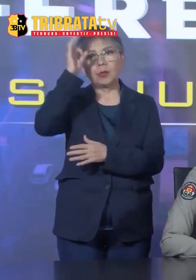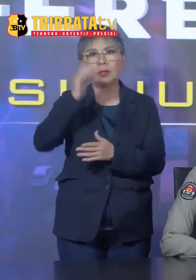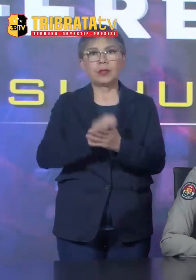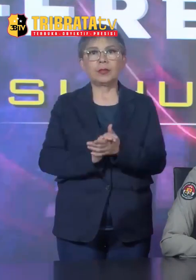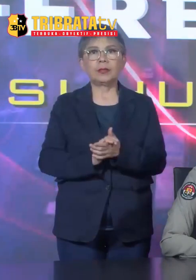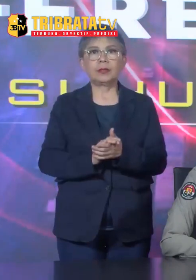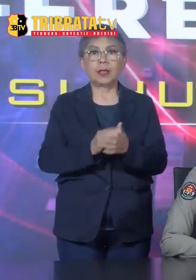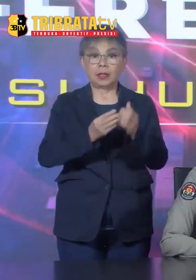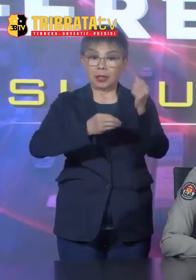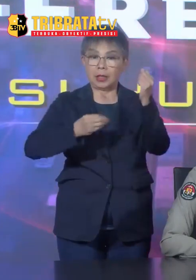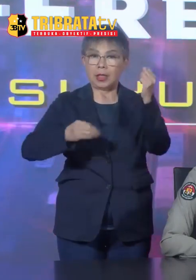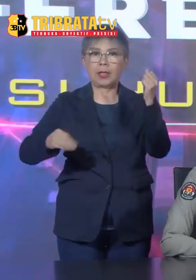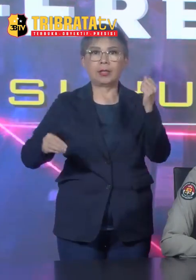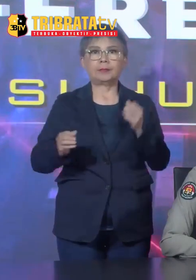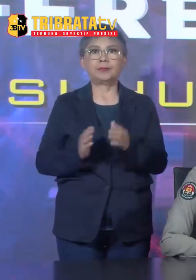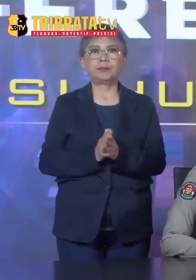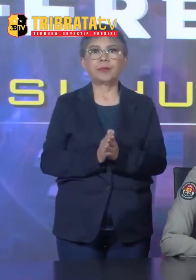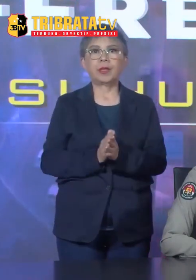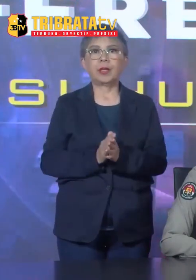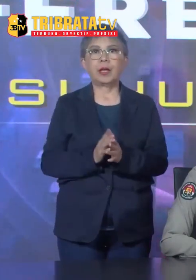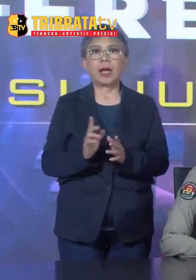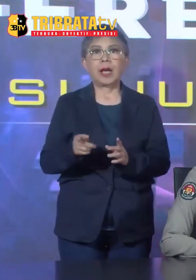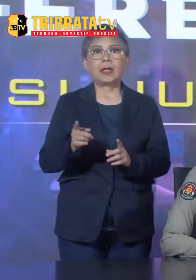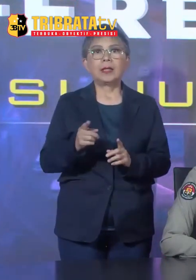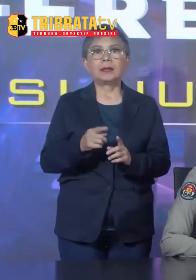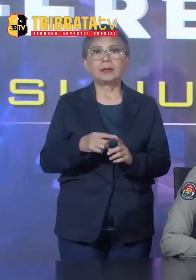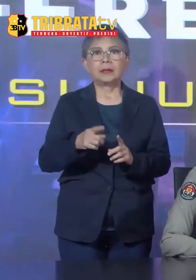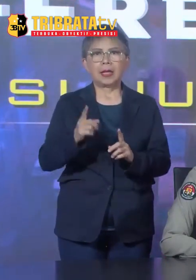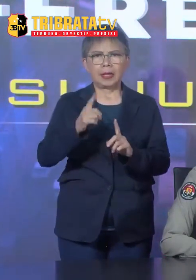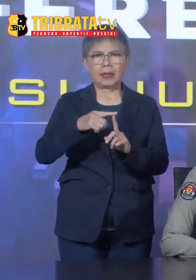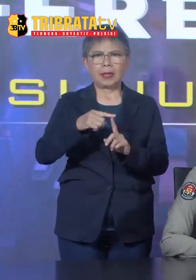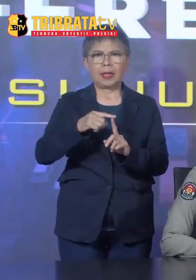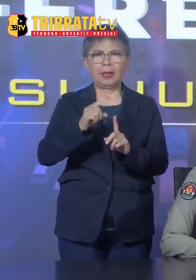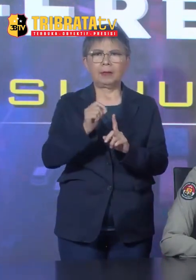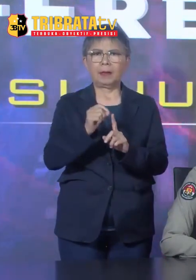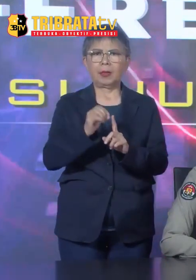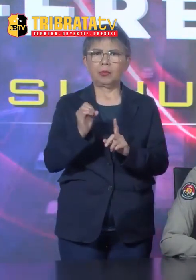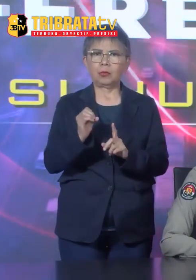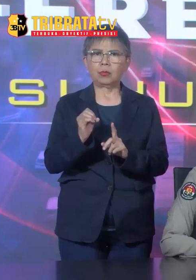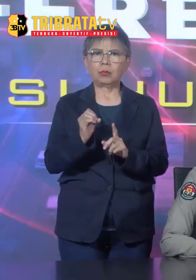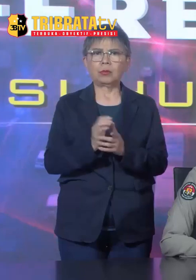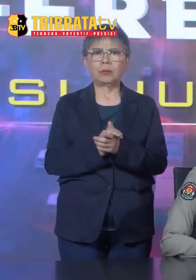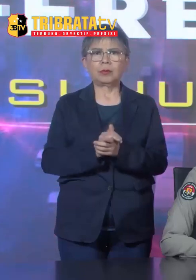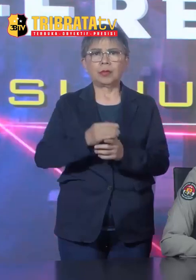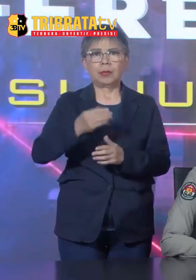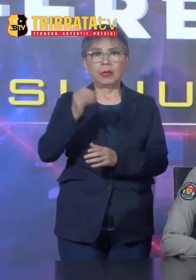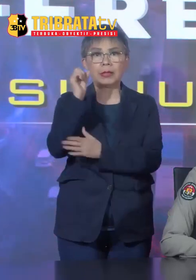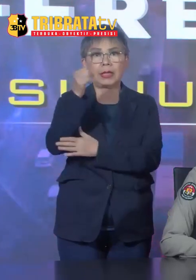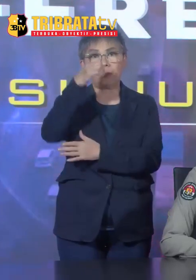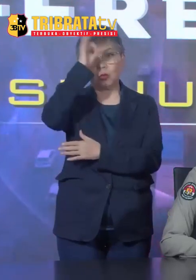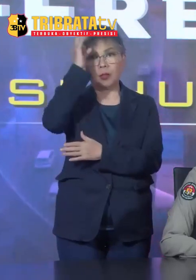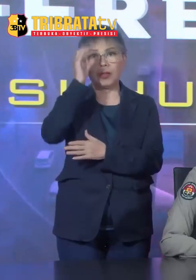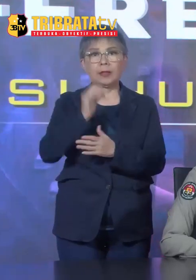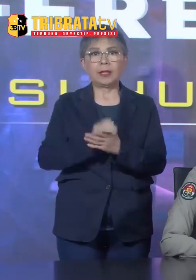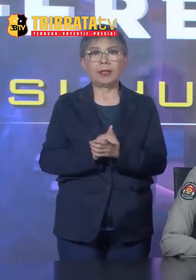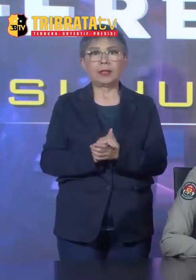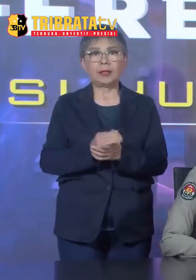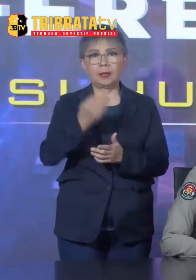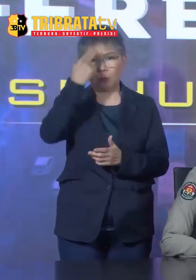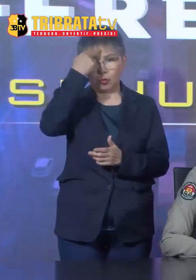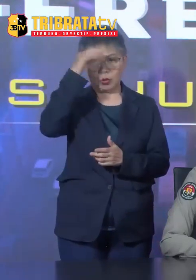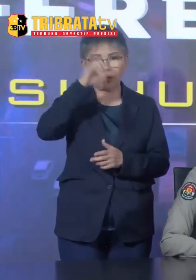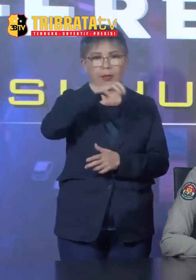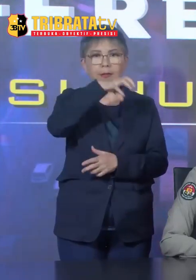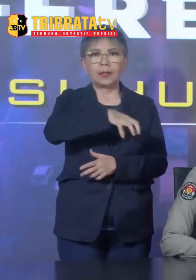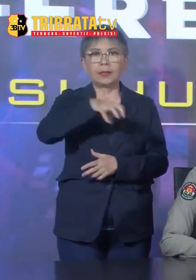Polri dan Polda jajaran pada hasil anev penanganan tppo satker bareskrim Polri dan